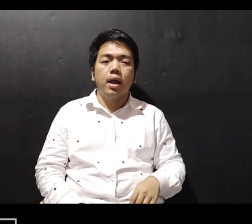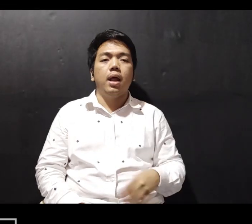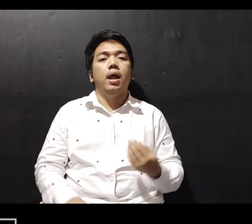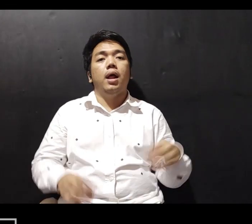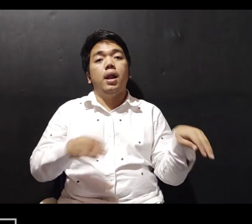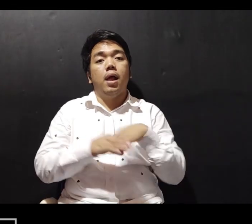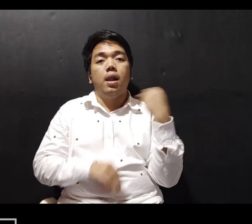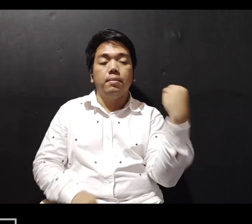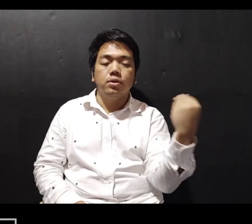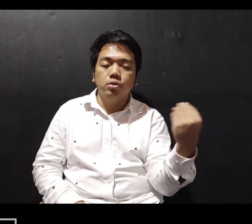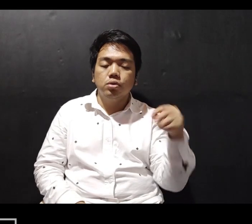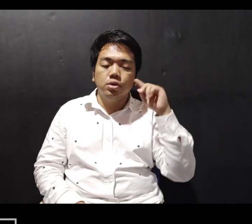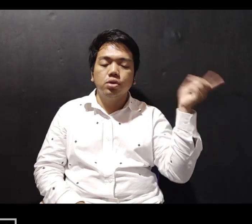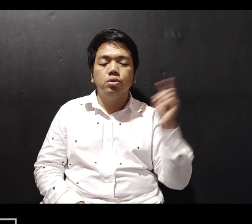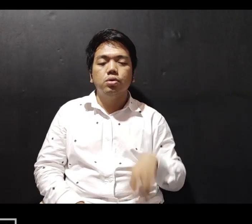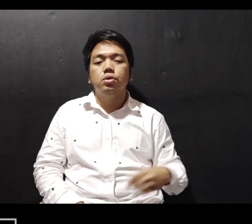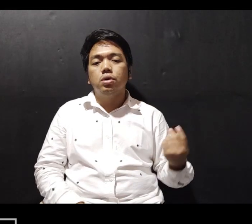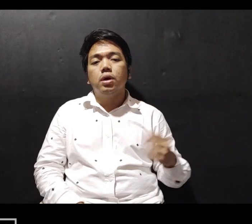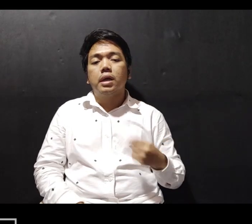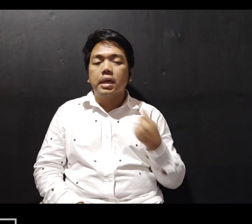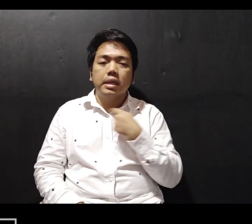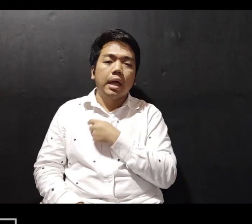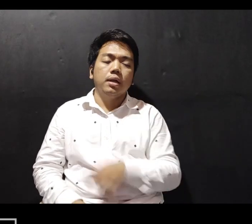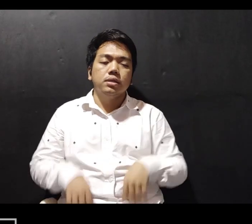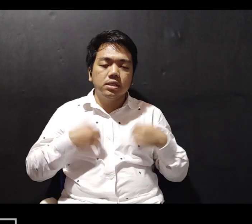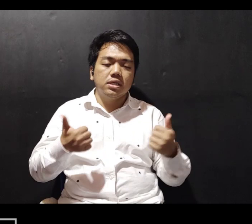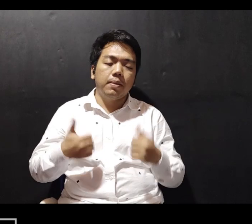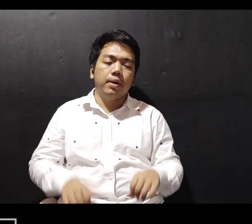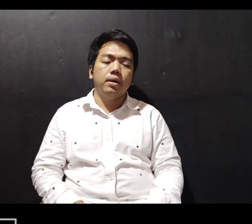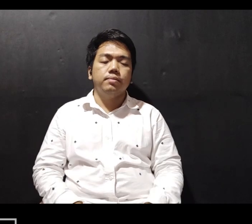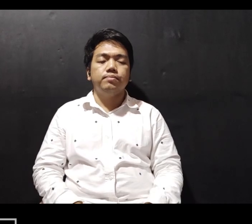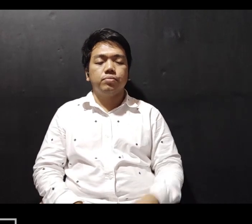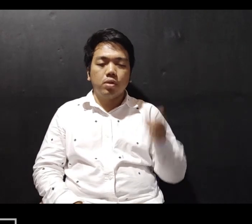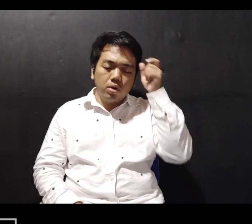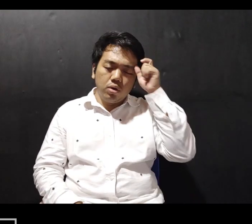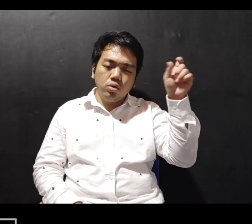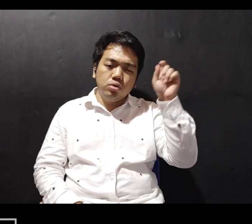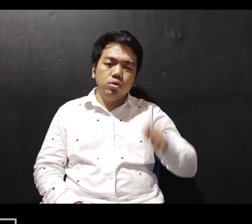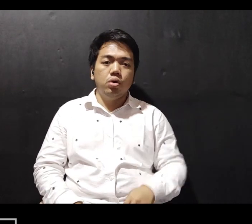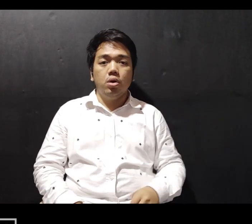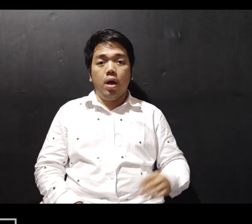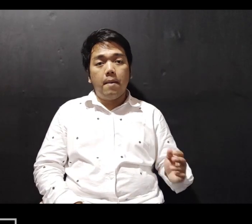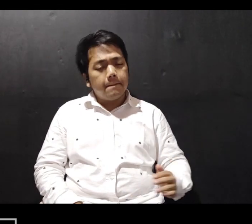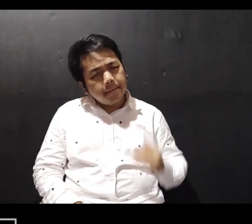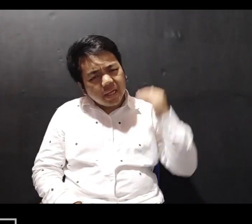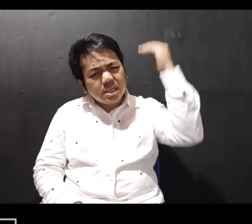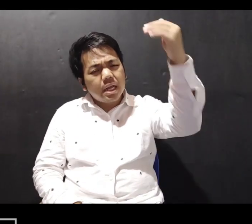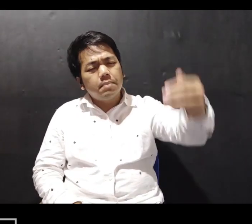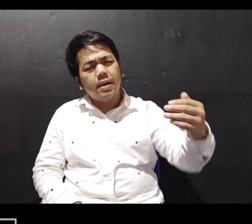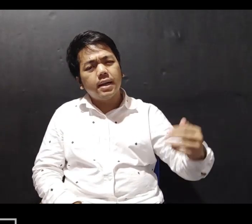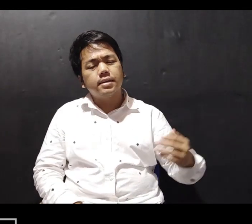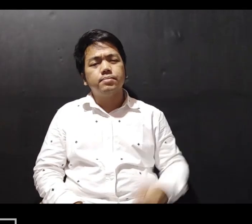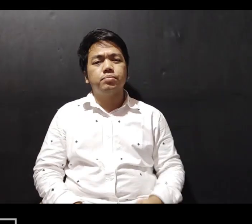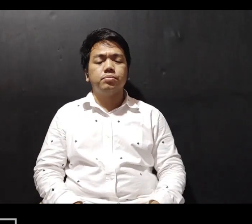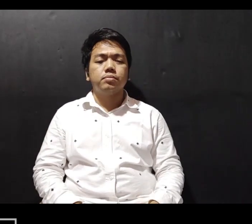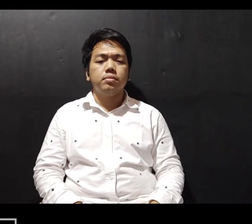kita sanggup menghadapi setiap tantangan dan setiap hal yang Tuhan ingin bawa ke dalam hidup kita di masa depan. Karena